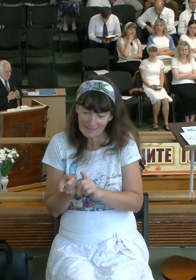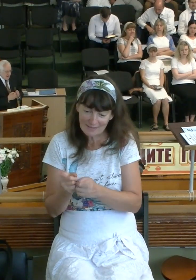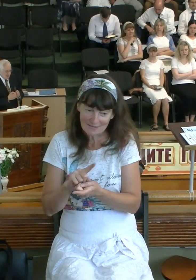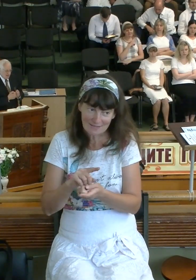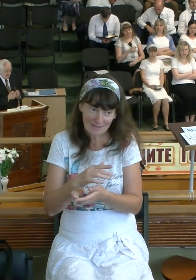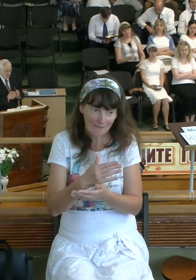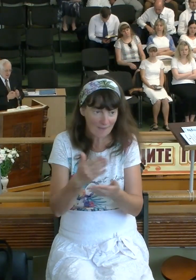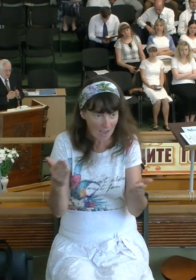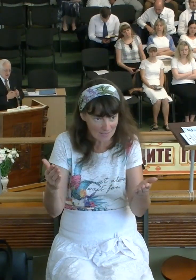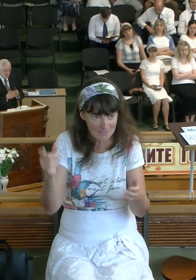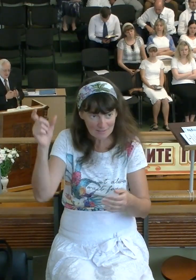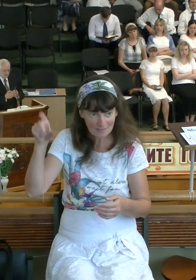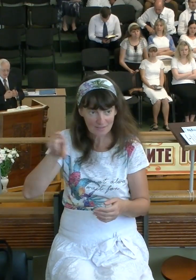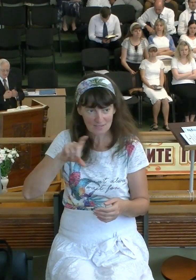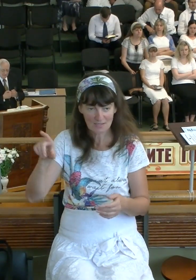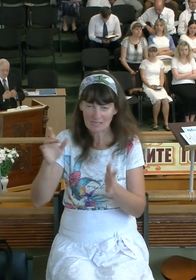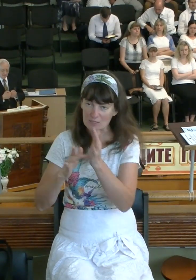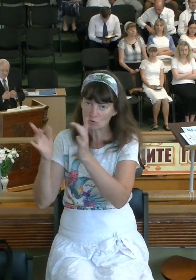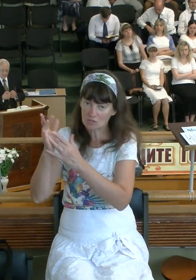отдал себя.